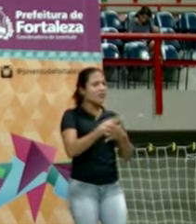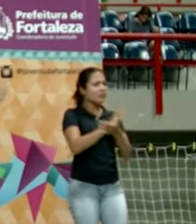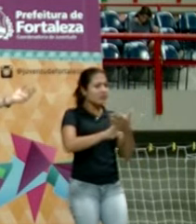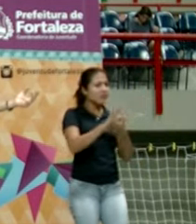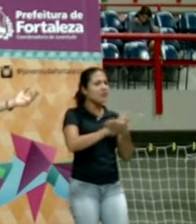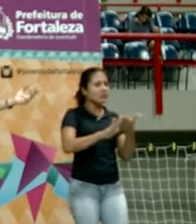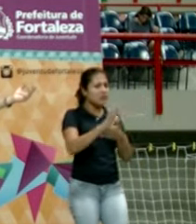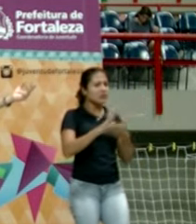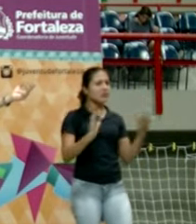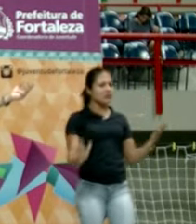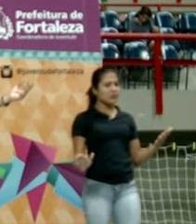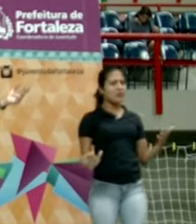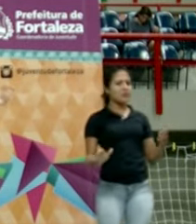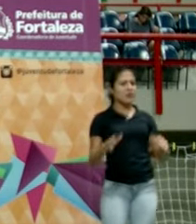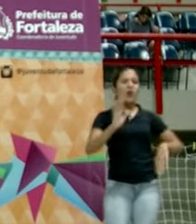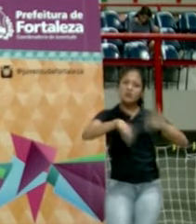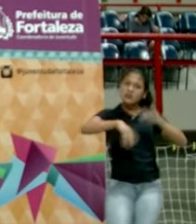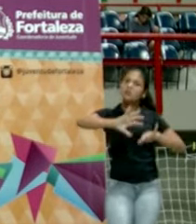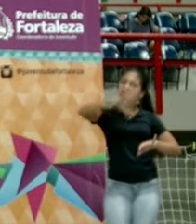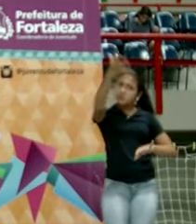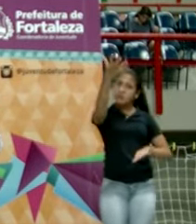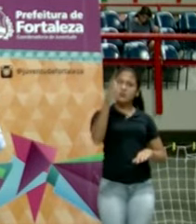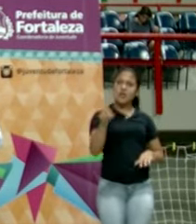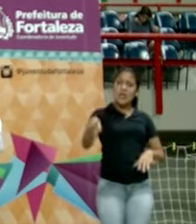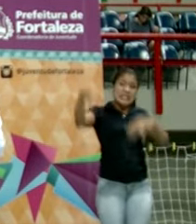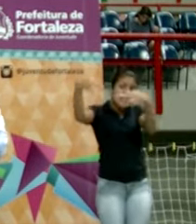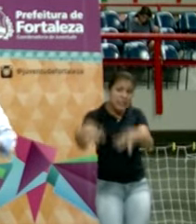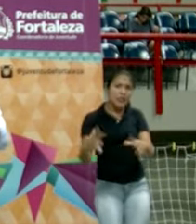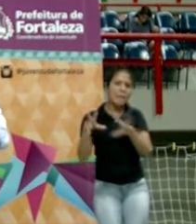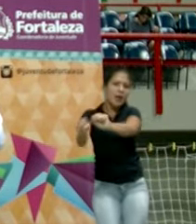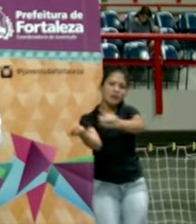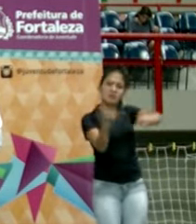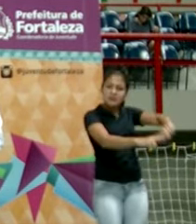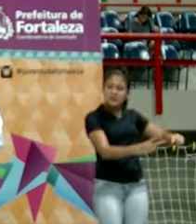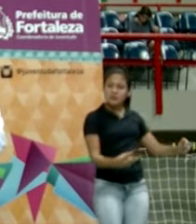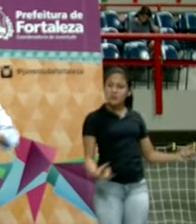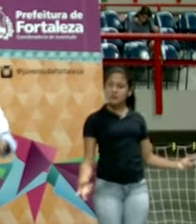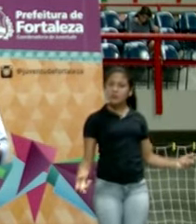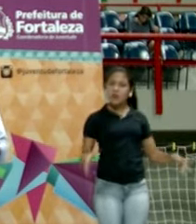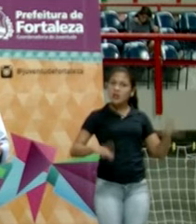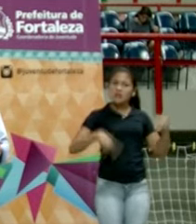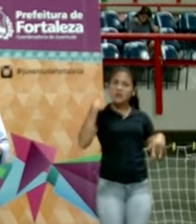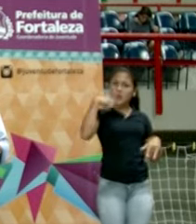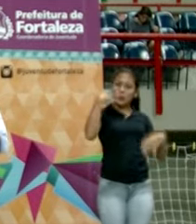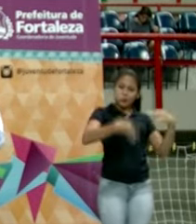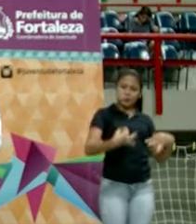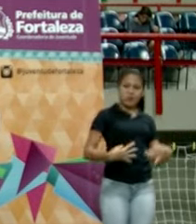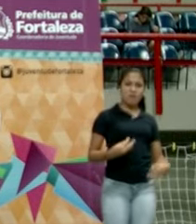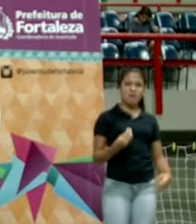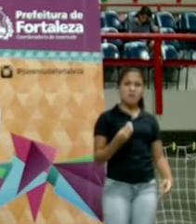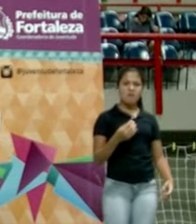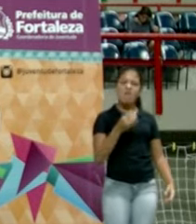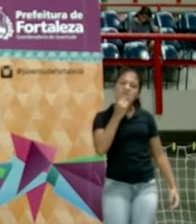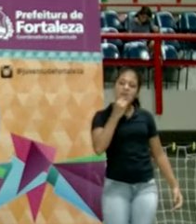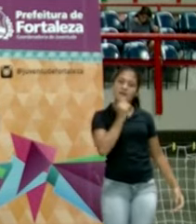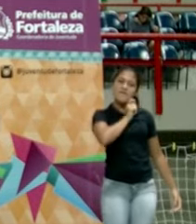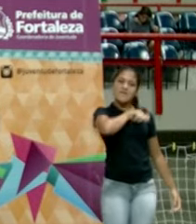mas ocorreu uma injustiça com essas pessoas. Esse ano mais o juiz mandou prender de propósito o cara sabendo que estava errado?